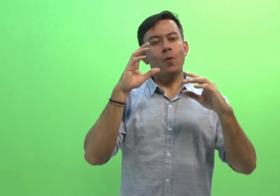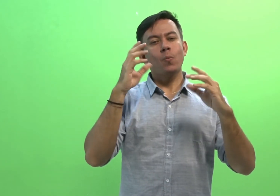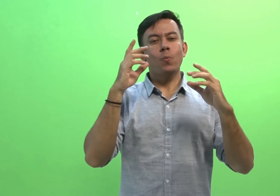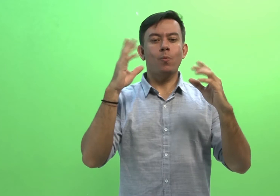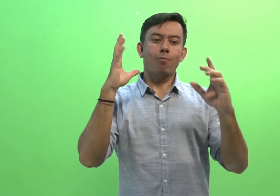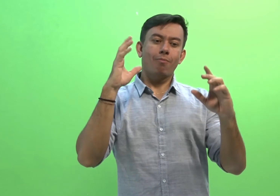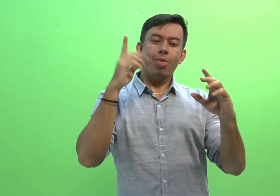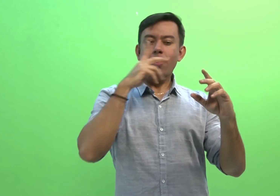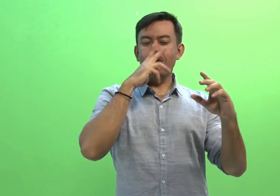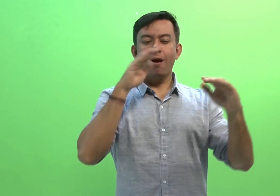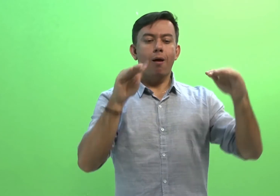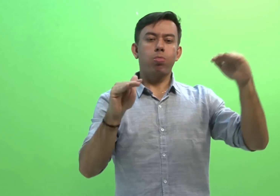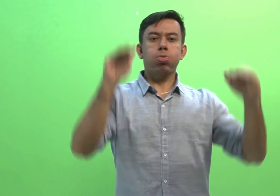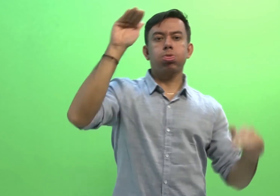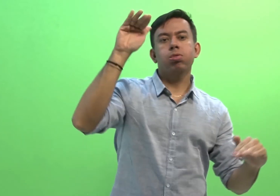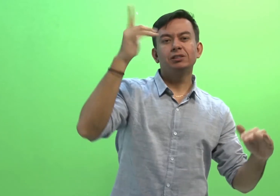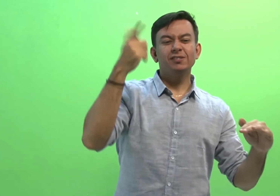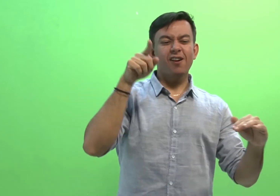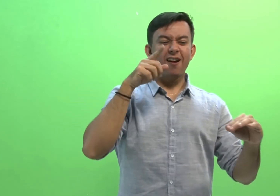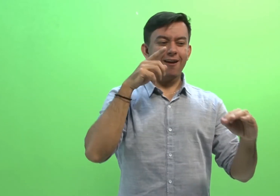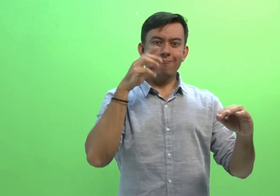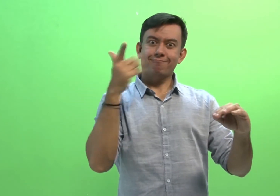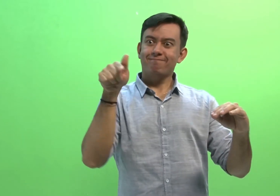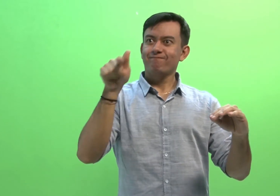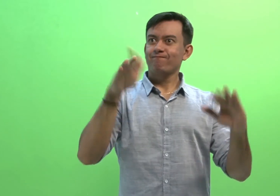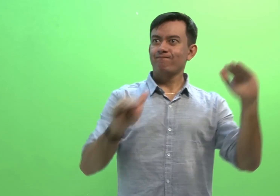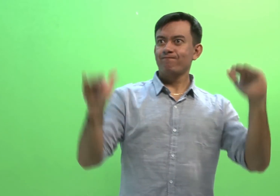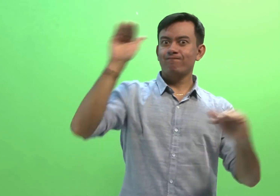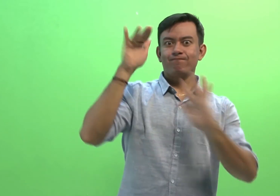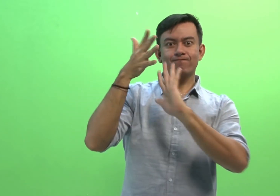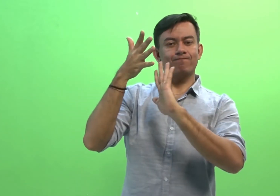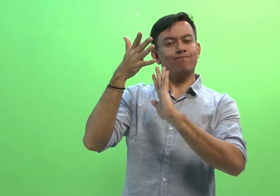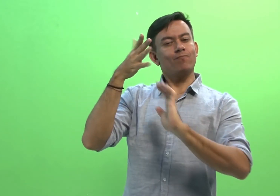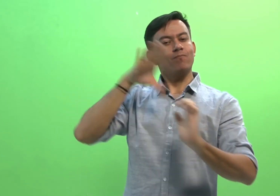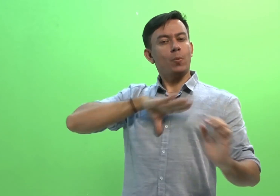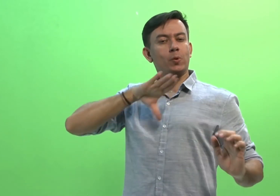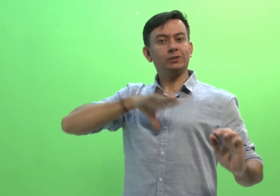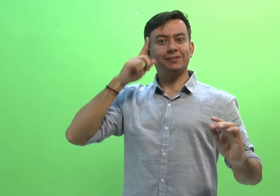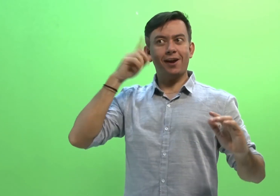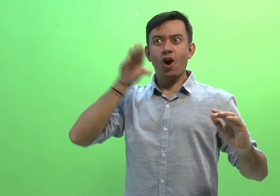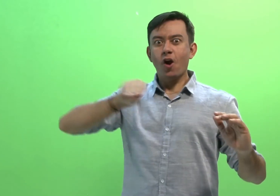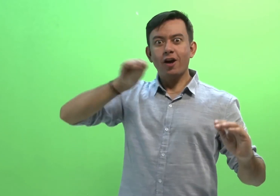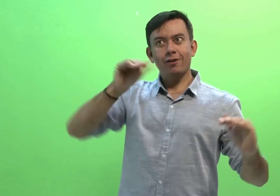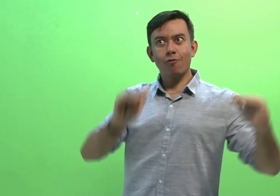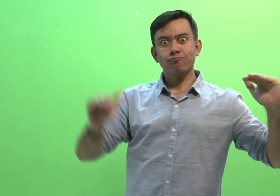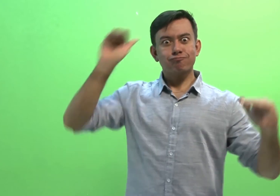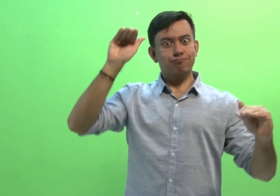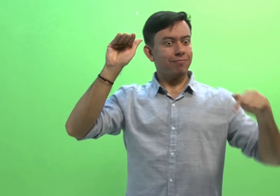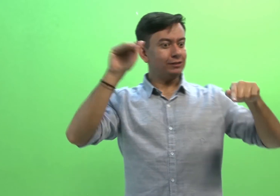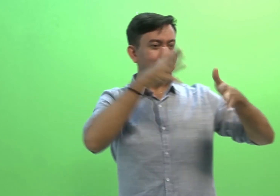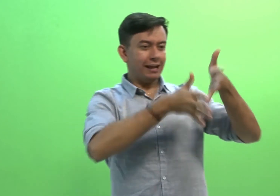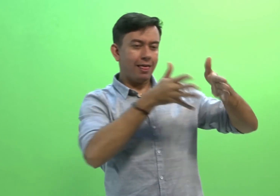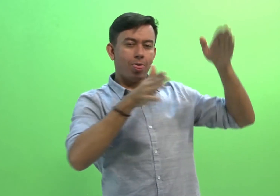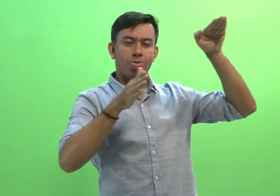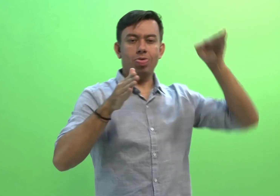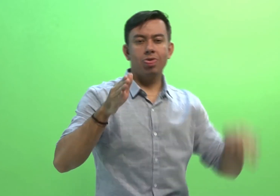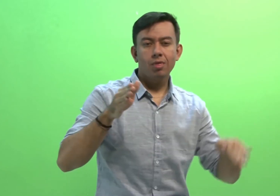como se fosse algo desnivelado, como se a língua oral tivesse um status maior que a língua de sinais. É um